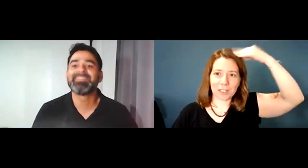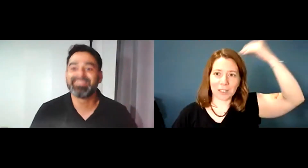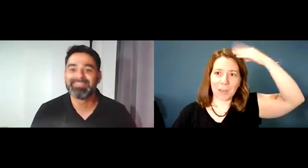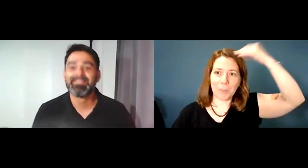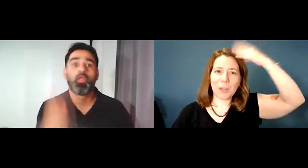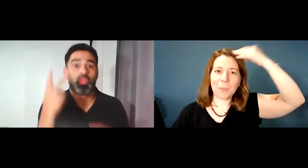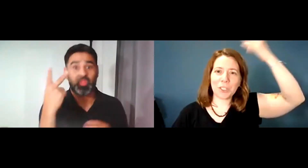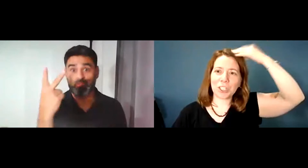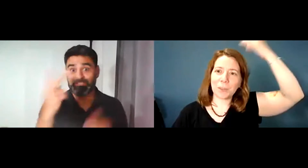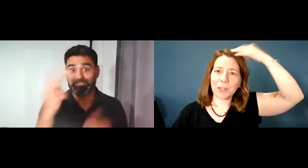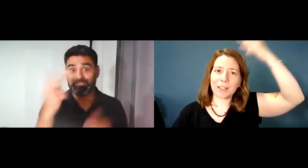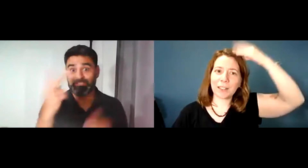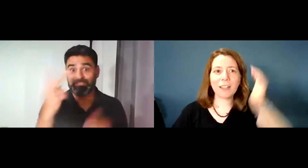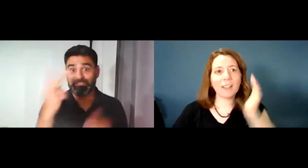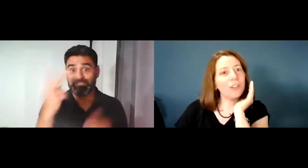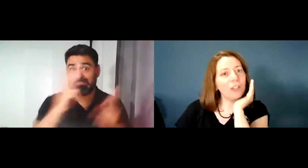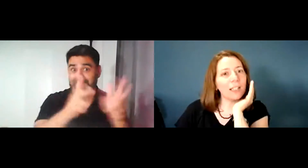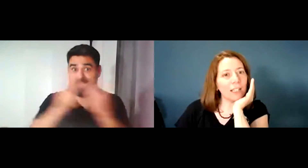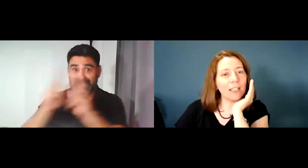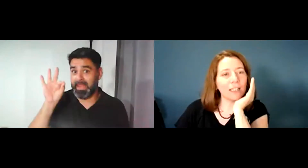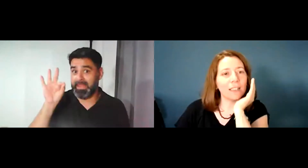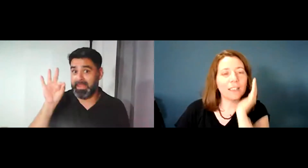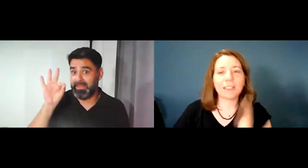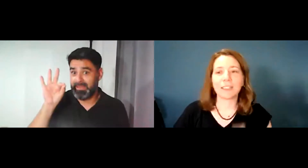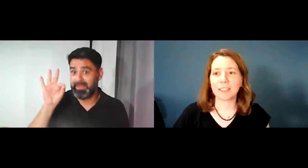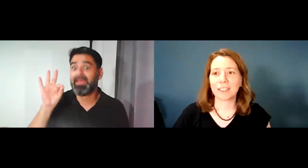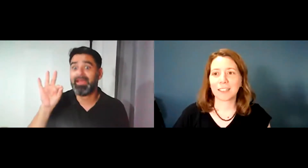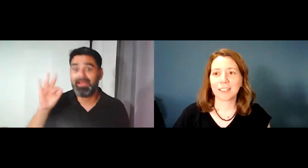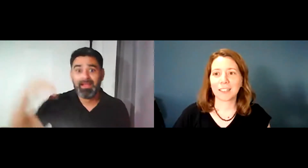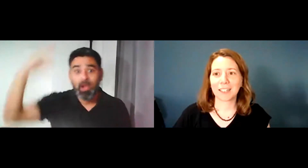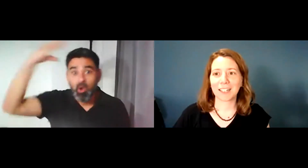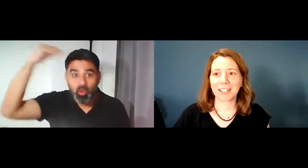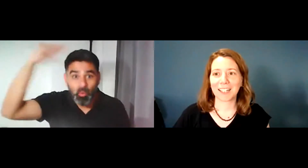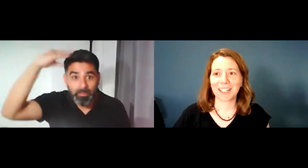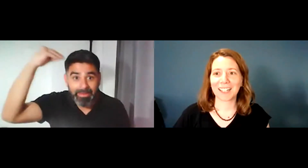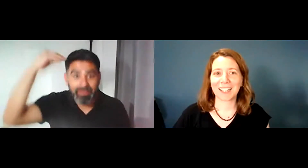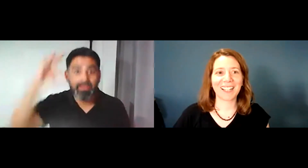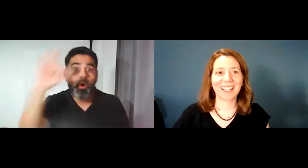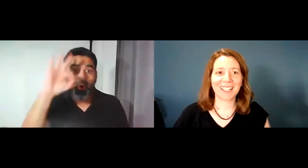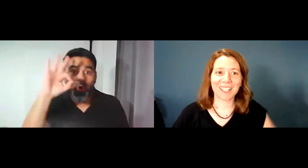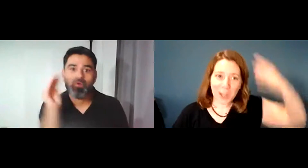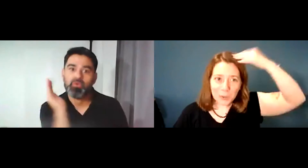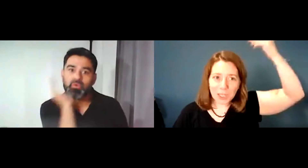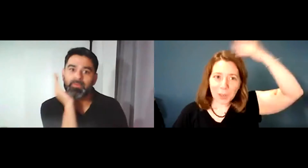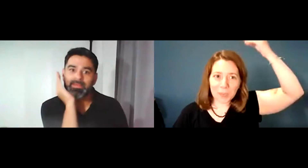El pelo pinchito para arriba o la cara. Esta. Está linda, la de los pelitos. Le gustan los